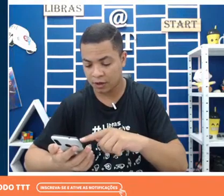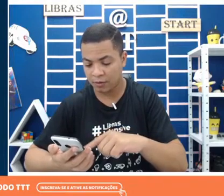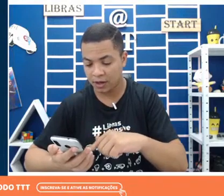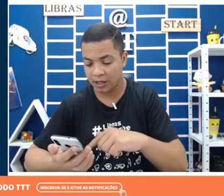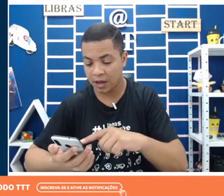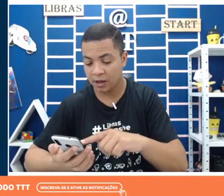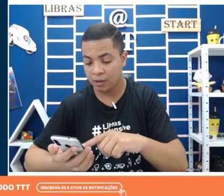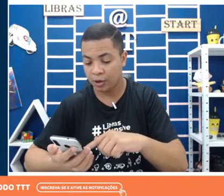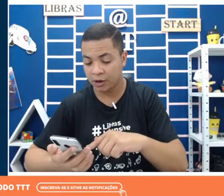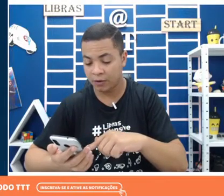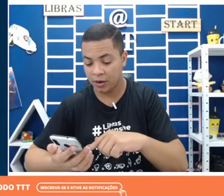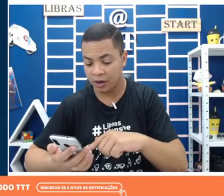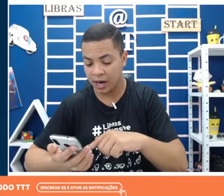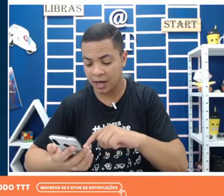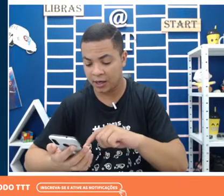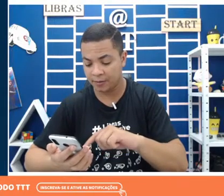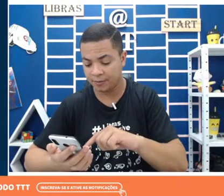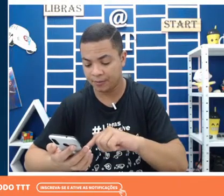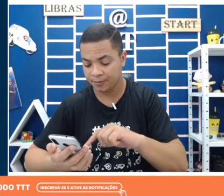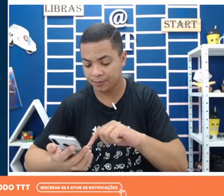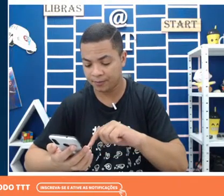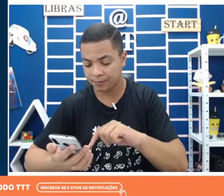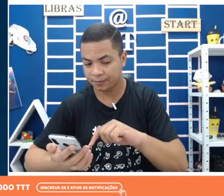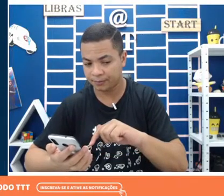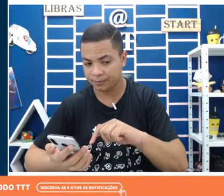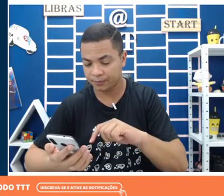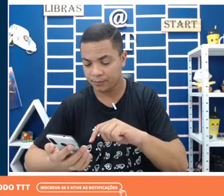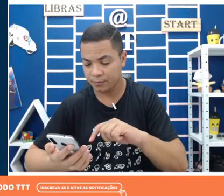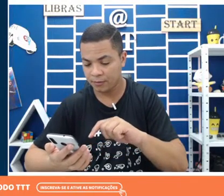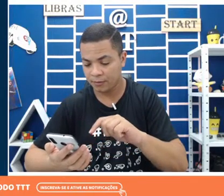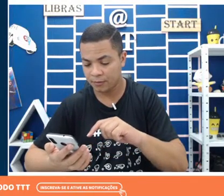Deixa eu ver aqui como é que tá. Porque eu vou dar uma olhada.